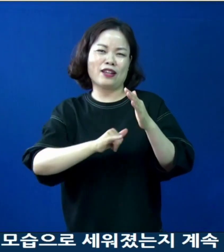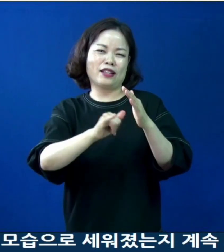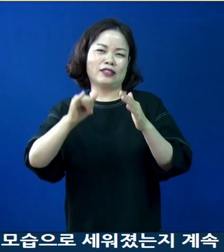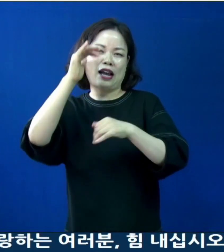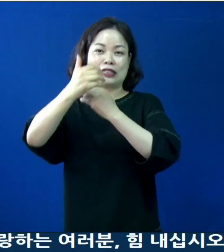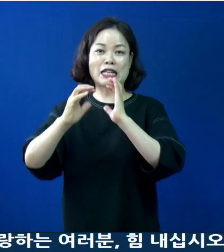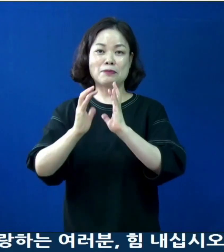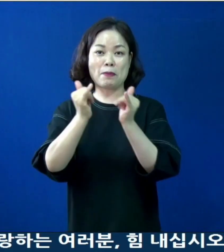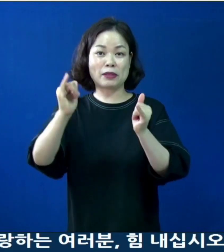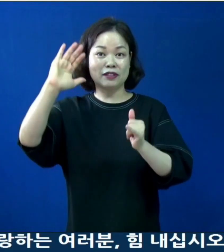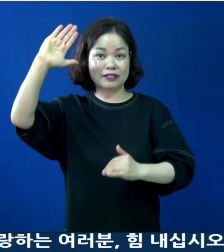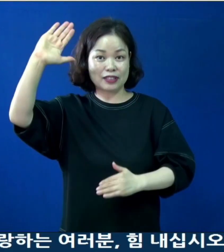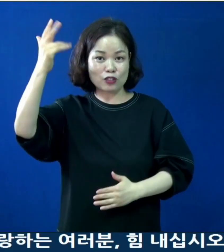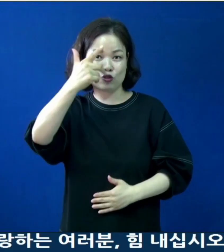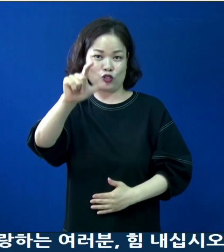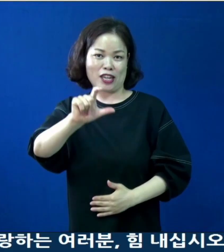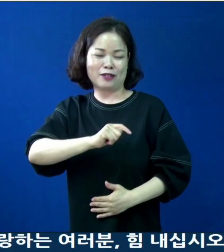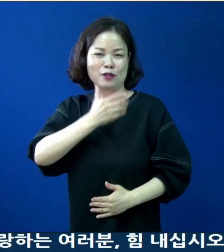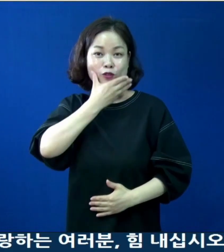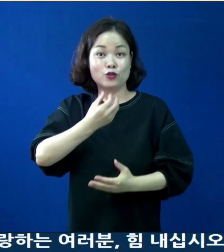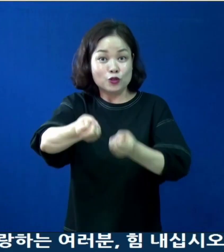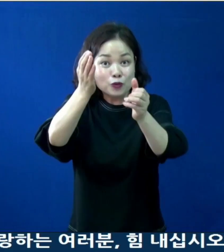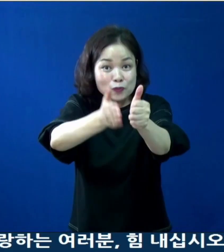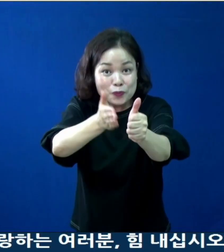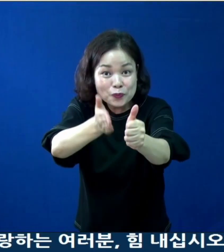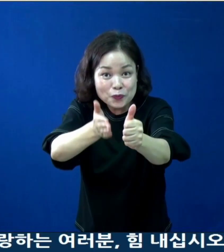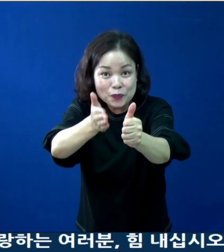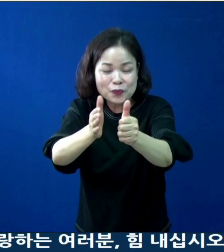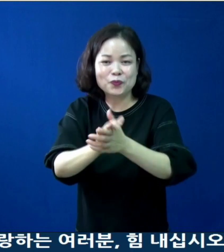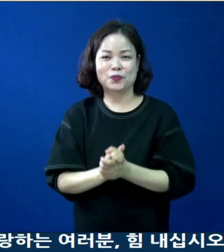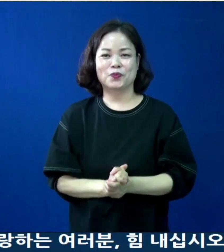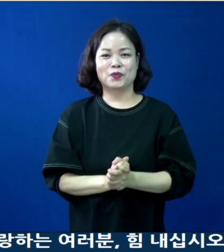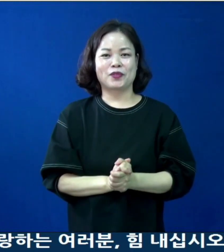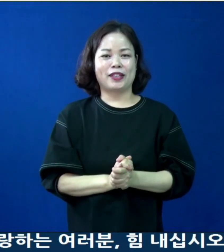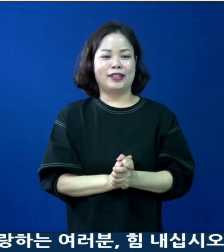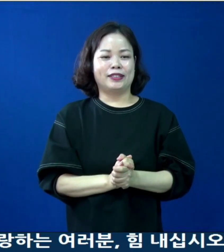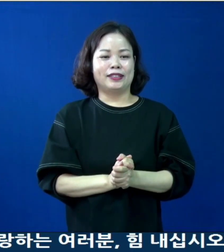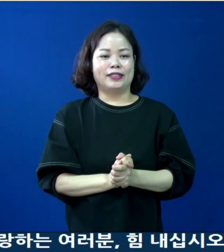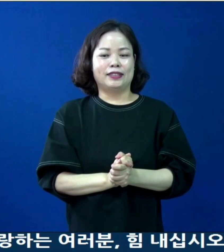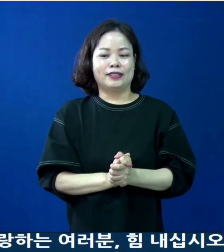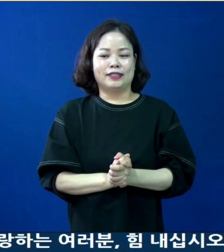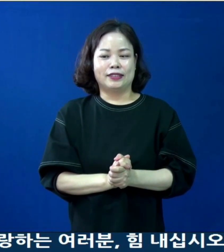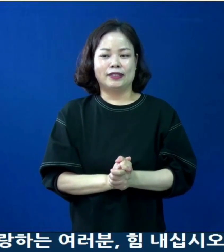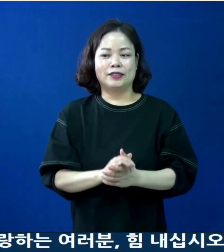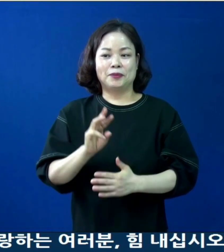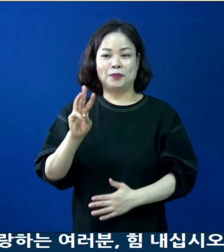하나님의 백성들 되시기를 주의 이름으로 축원합니다. 357장 찬양하겠습니다.